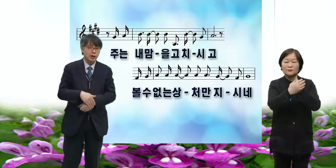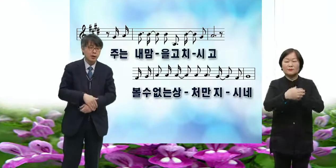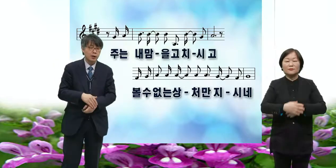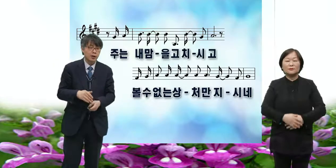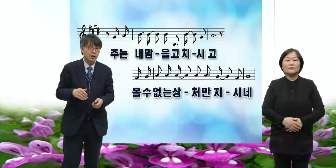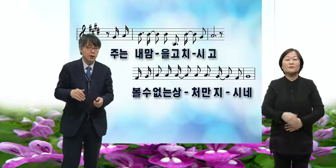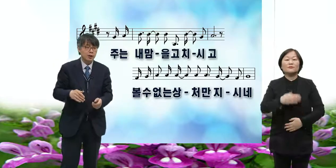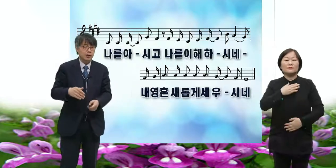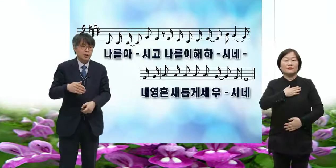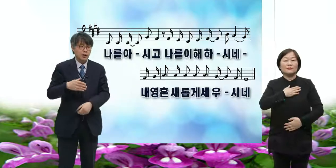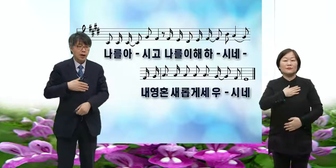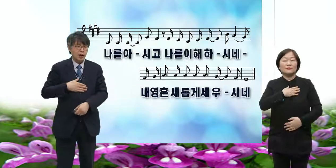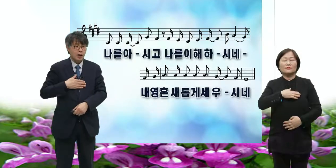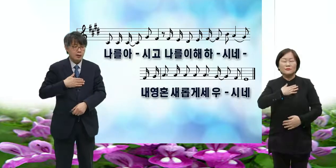만지시네 나를